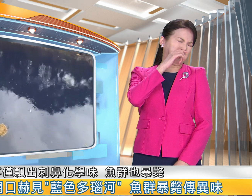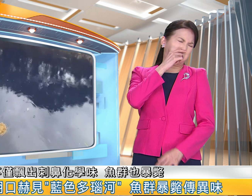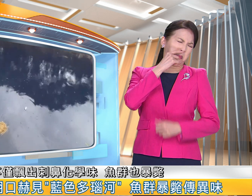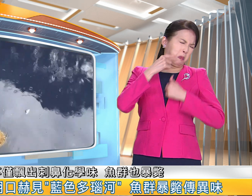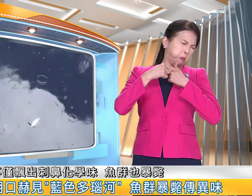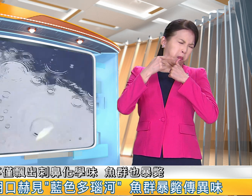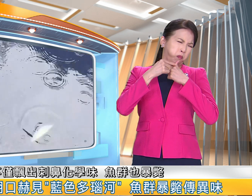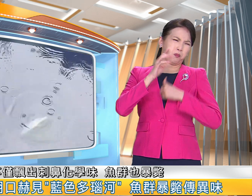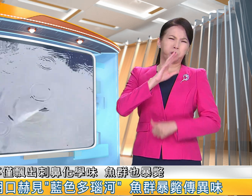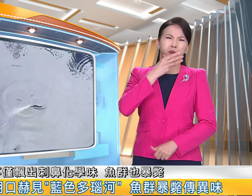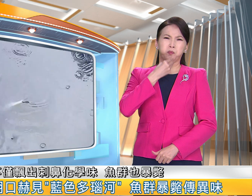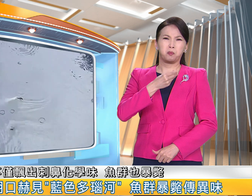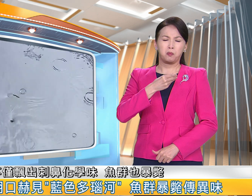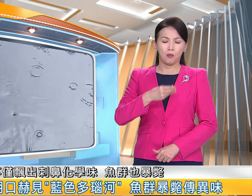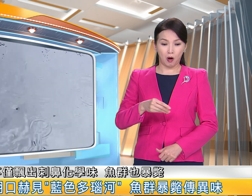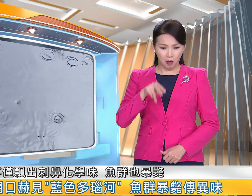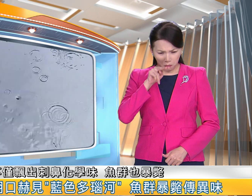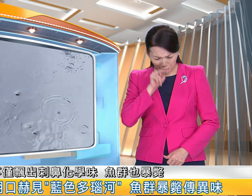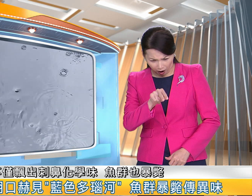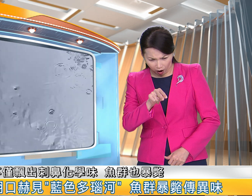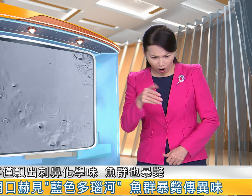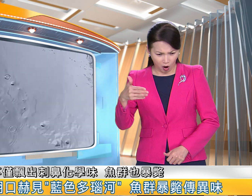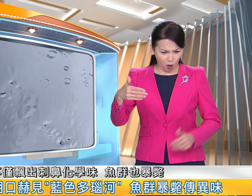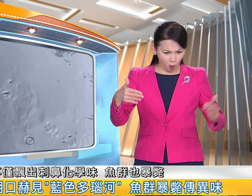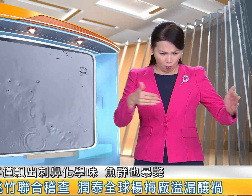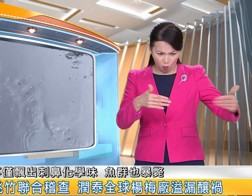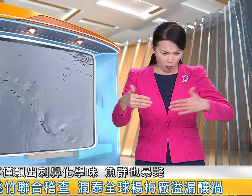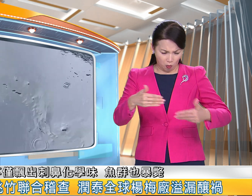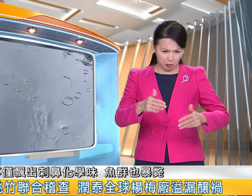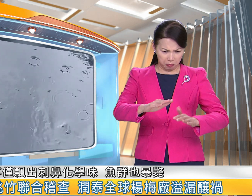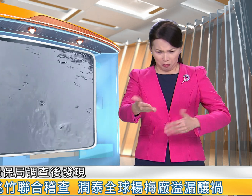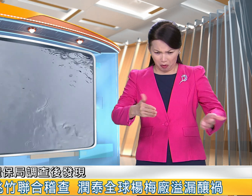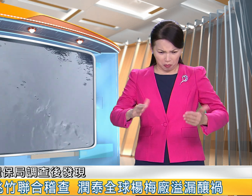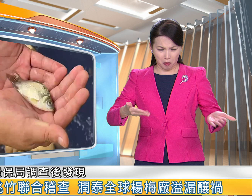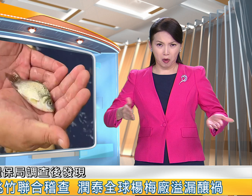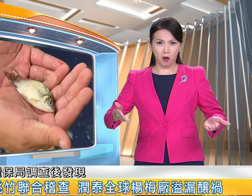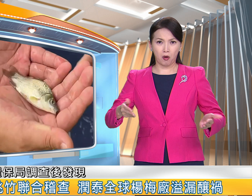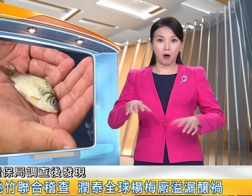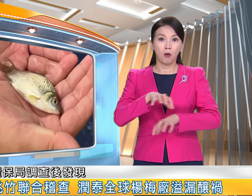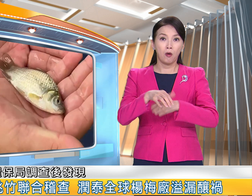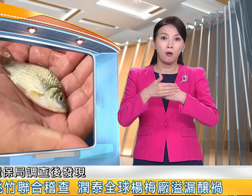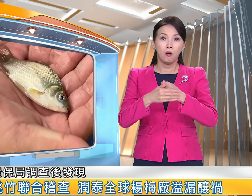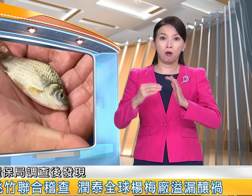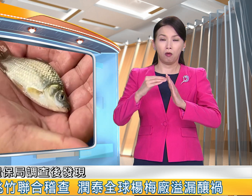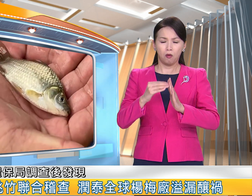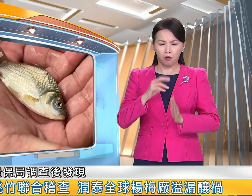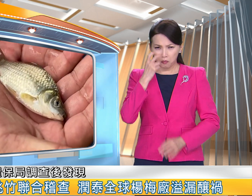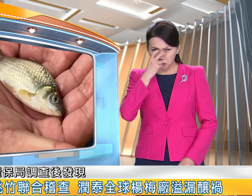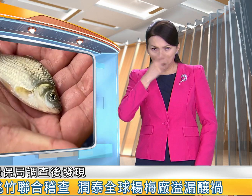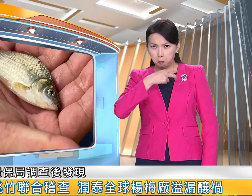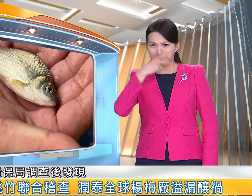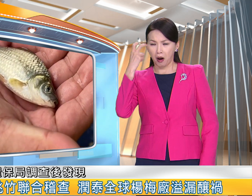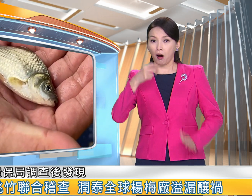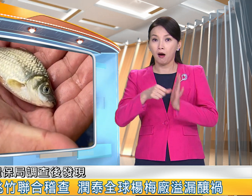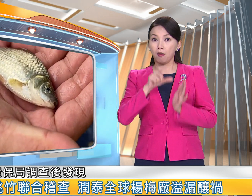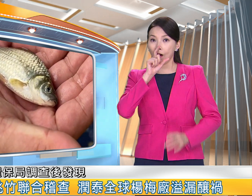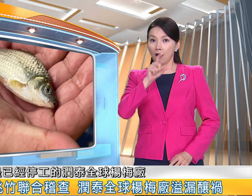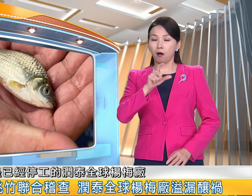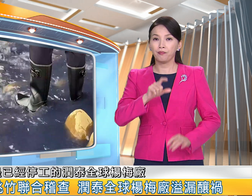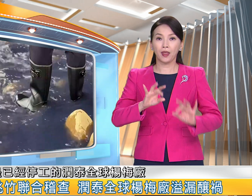毙。而环保局在调查之后发现，是已经停工的润泰